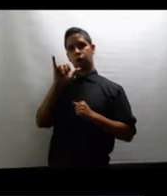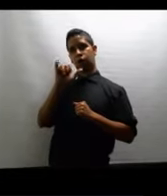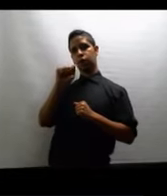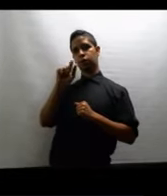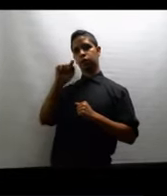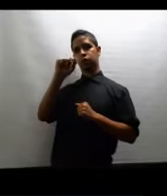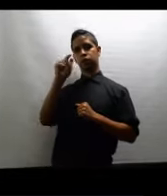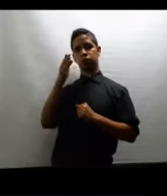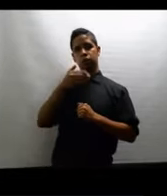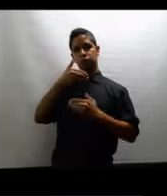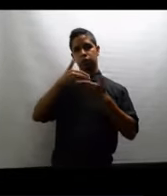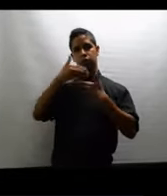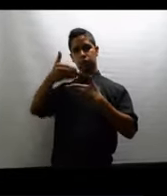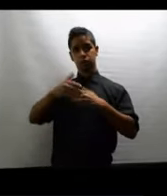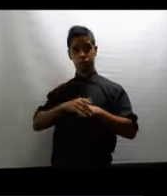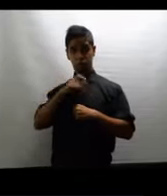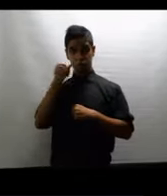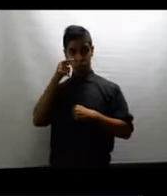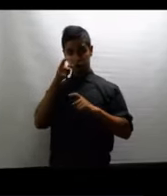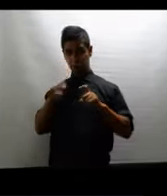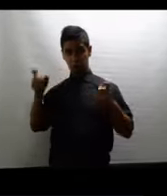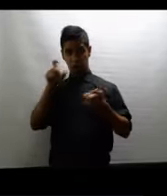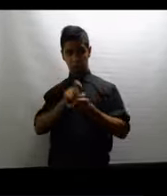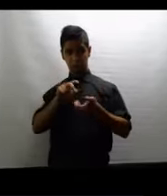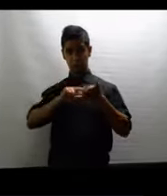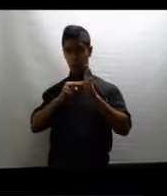al cambiarte a AT&T, recibes hasta